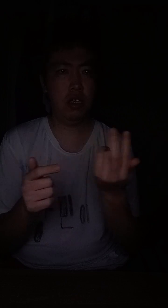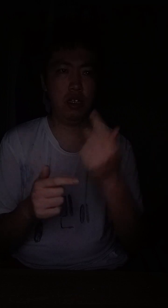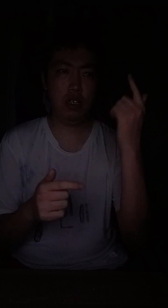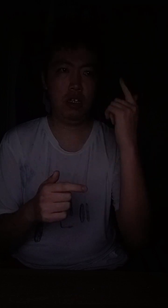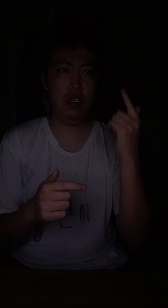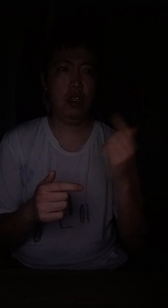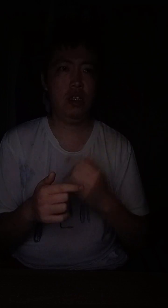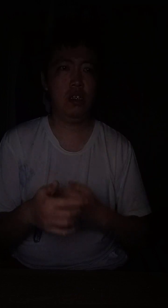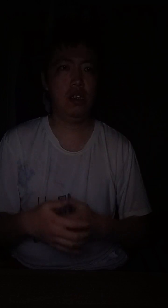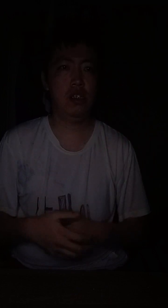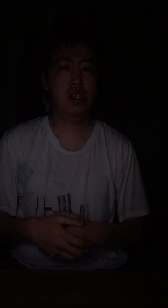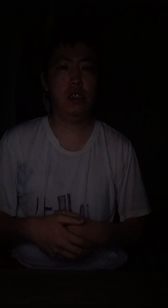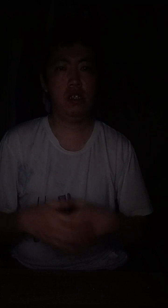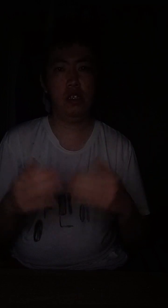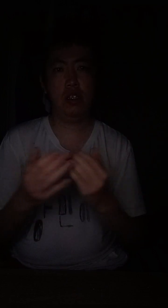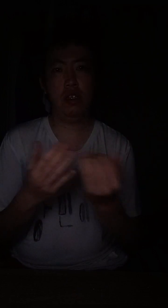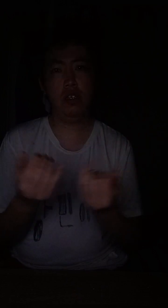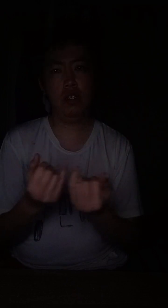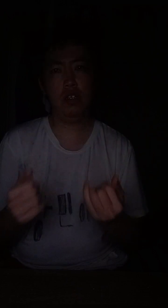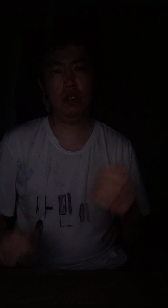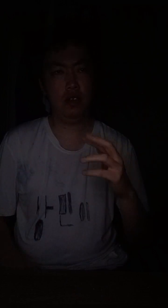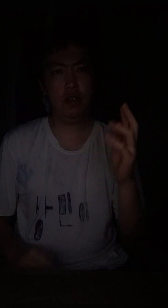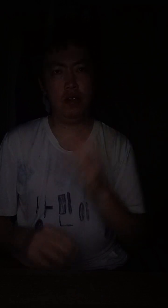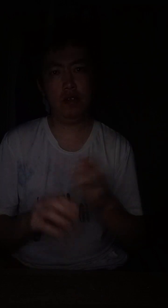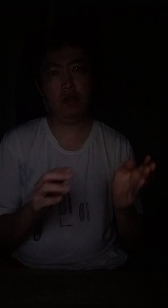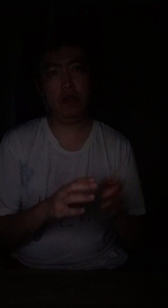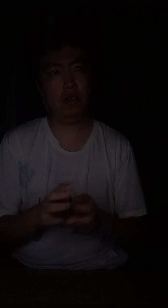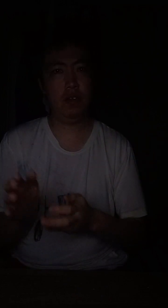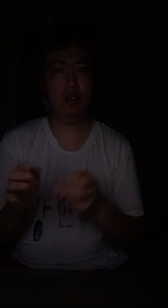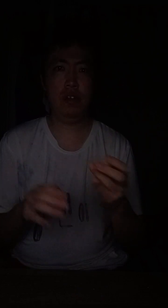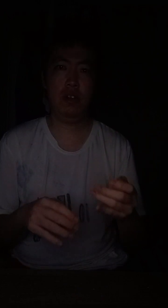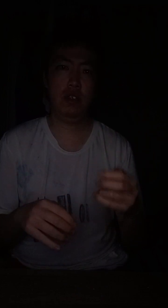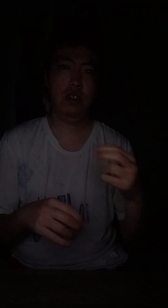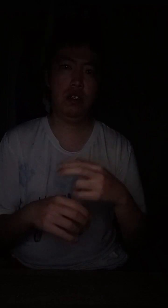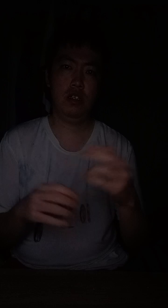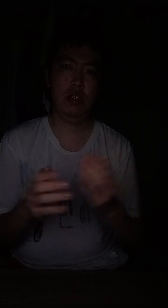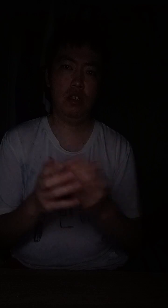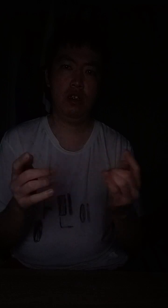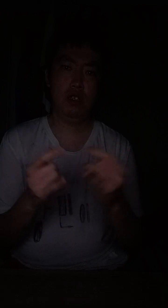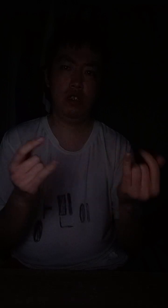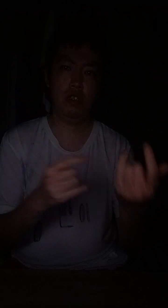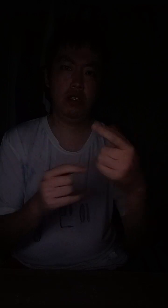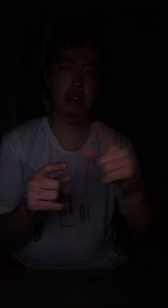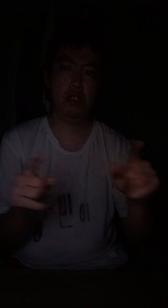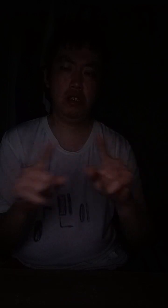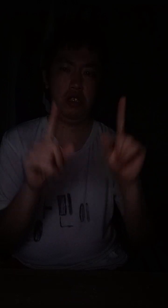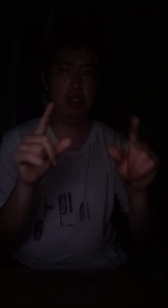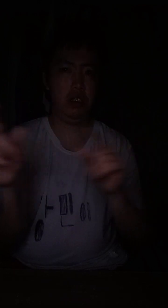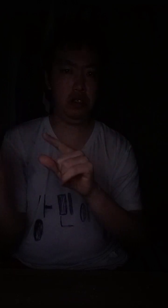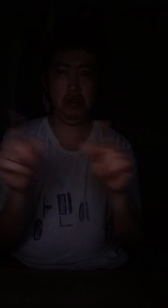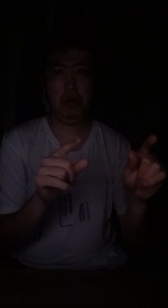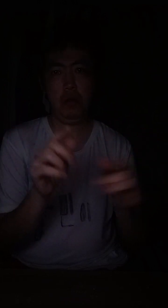생각하십니까? 여기에 대통령실이 사장 선임 과정에 개입했다는 의혹까지 더해지면서 야당을 중심으로 반발은